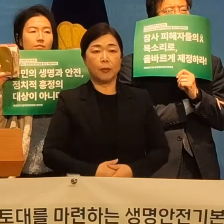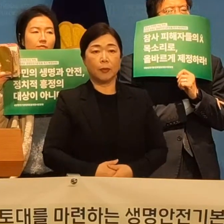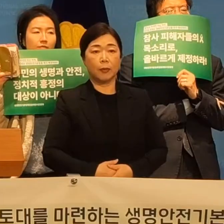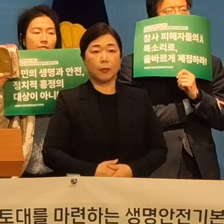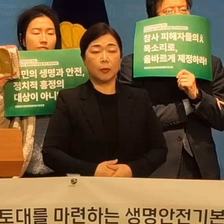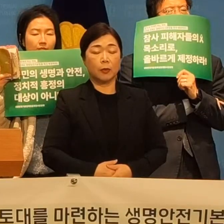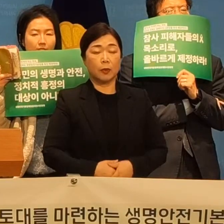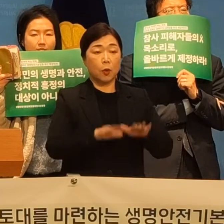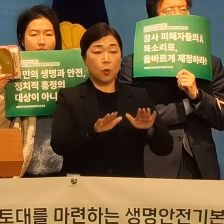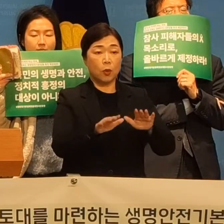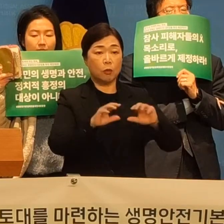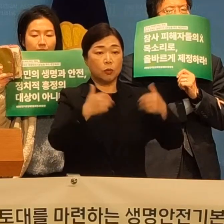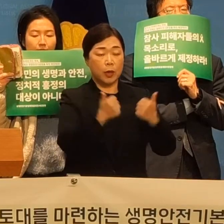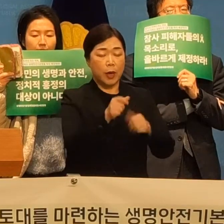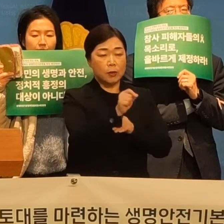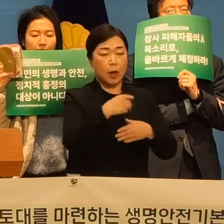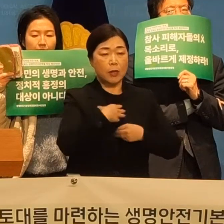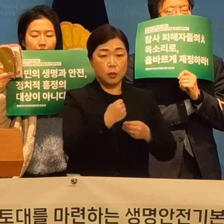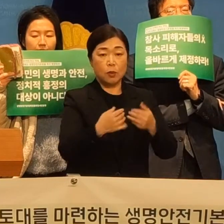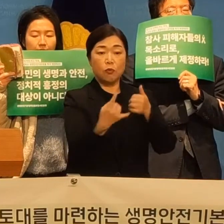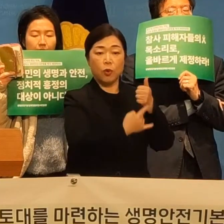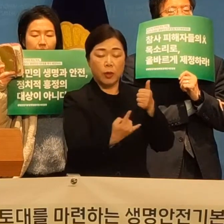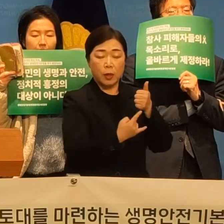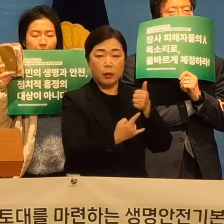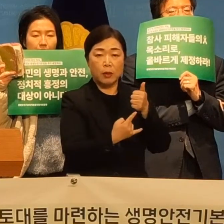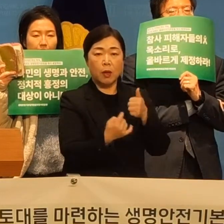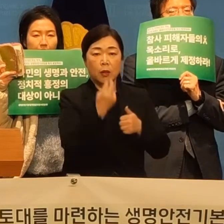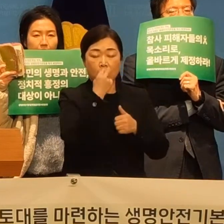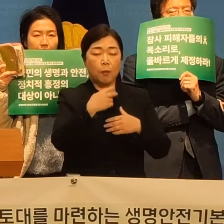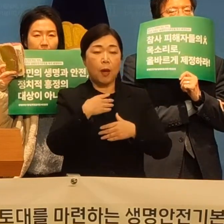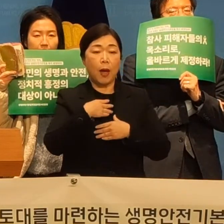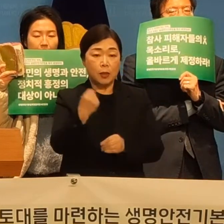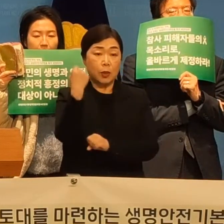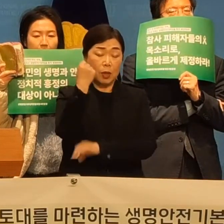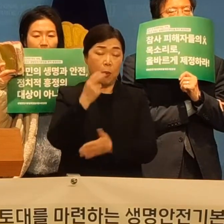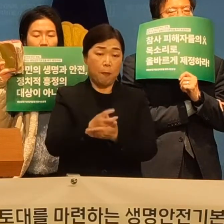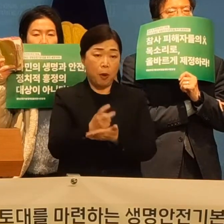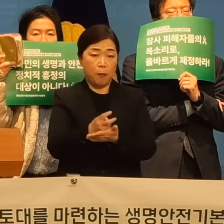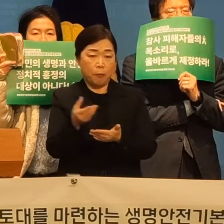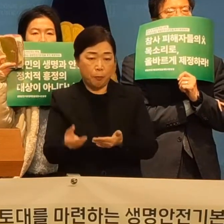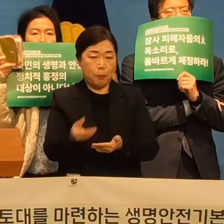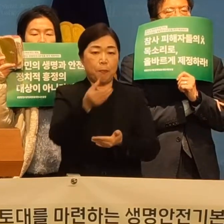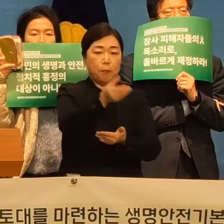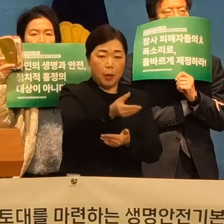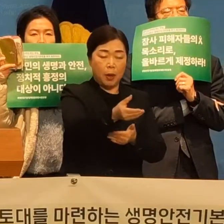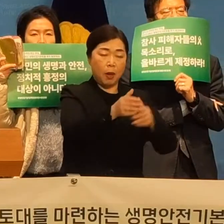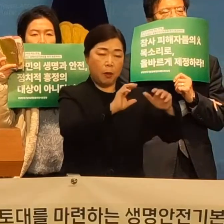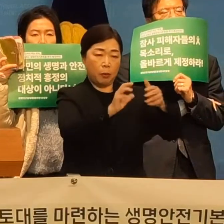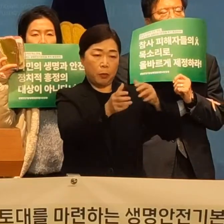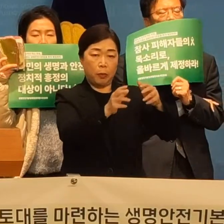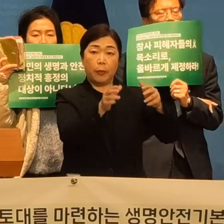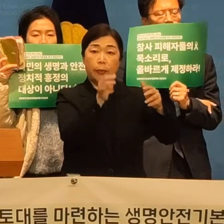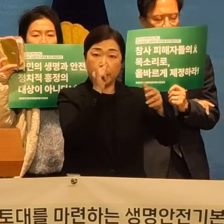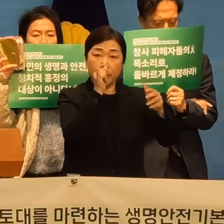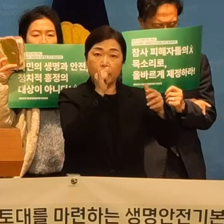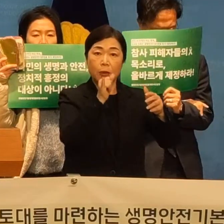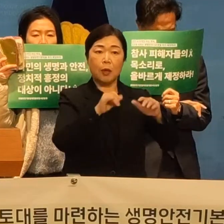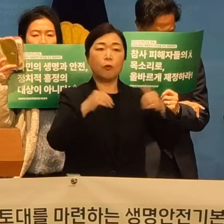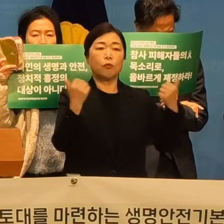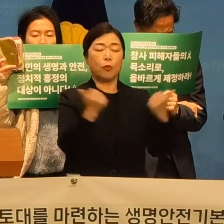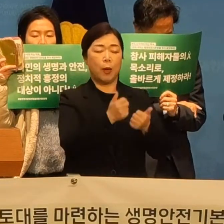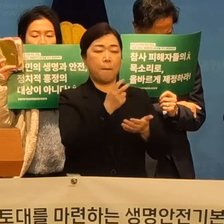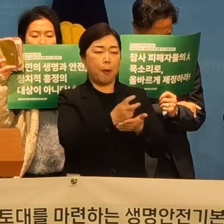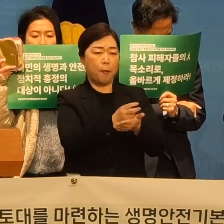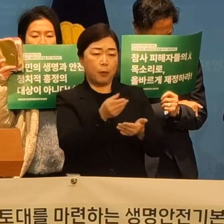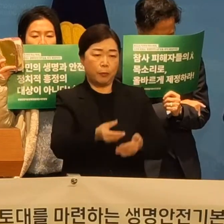국회 행정안전위원회 법안심사 소위원회에 생명안전기본법이 최초로 상정됩니다. 국회에 법안이